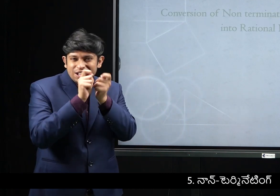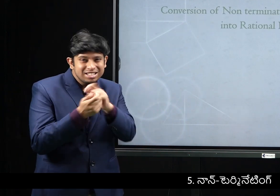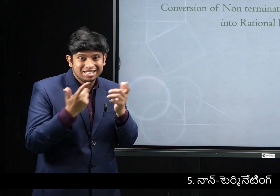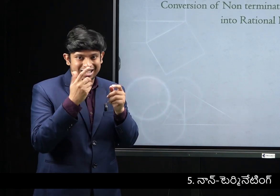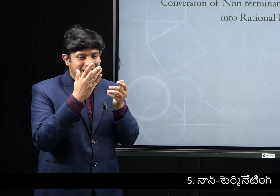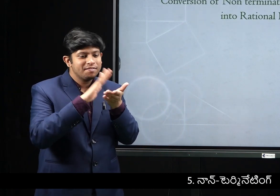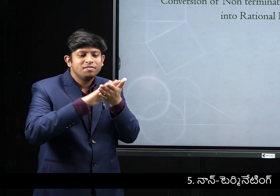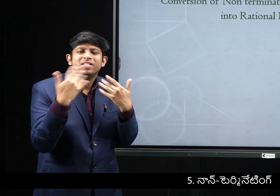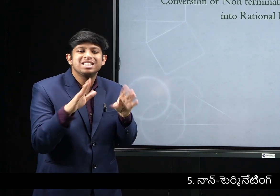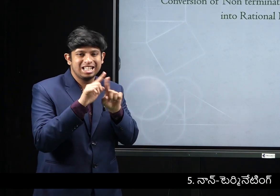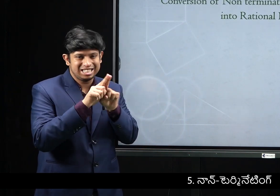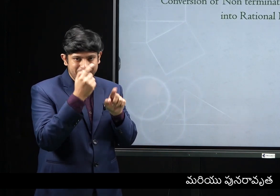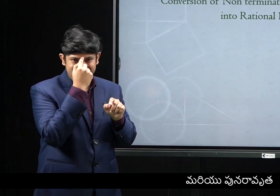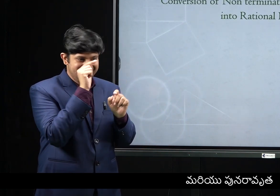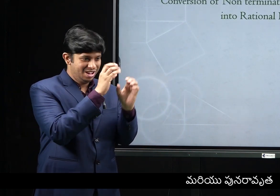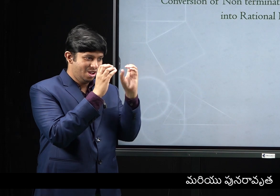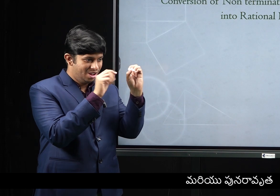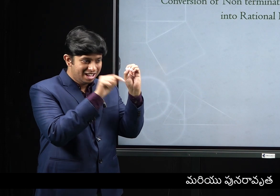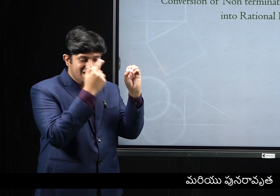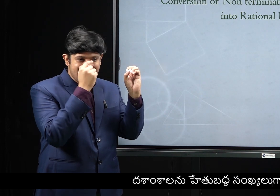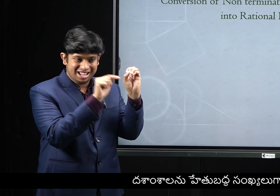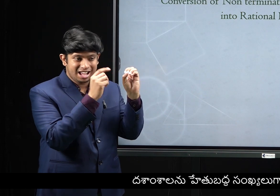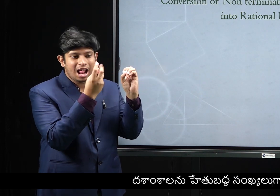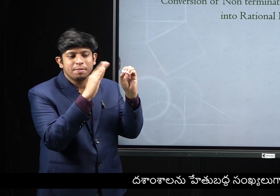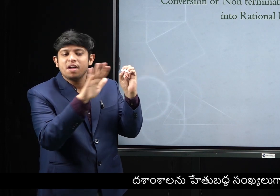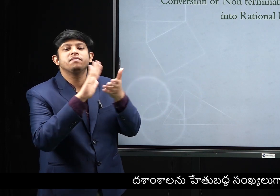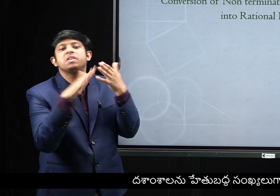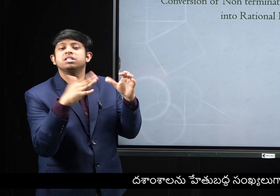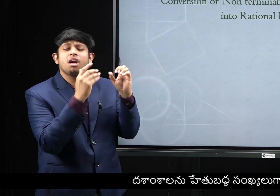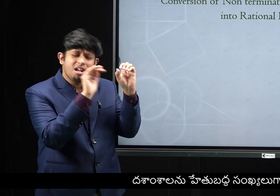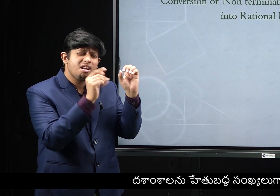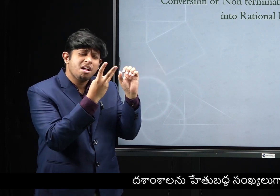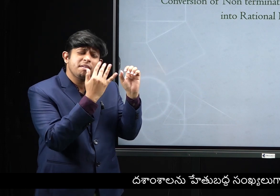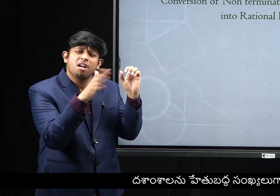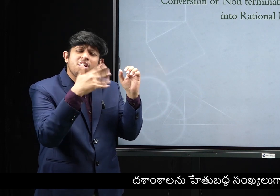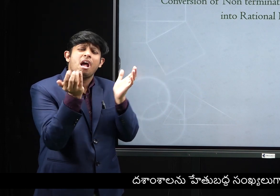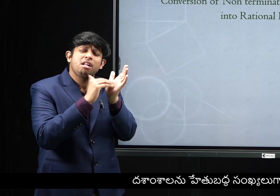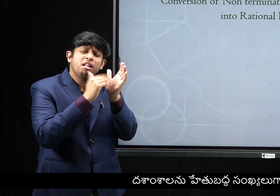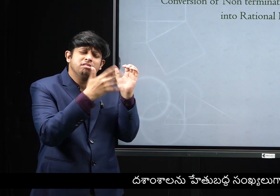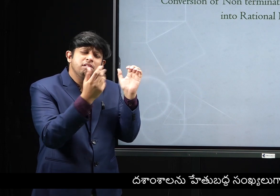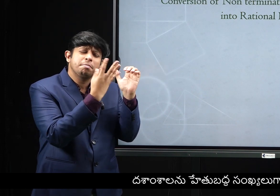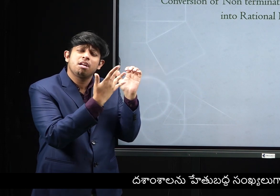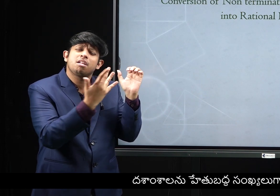ఐదు నాన్ టర్మినేటింగ్ మరియు పునరావృత దశాంశాలను హేతుబద్ధ సంఖ్యలుగా మార్చటం.